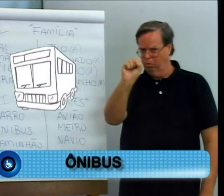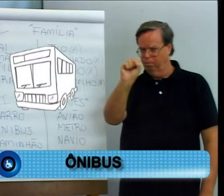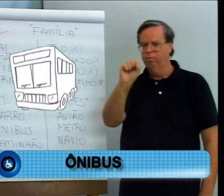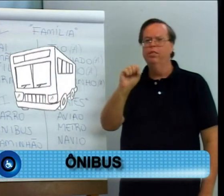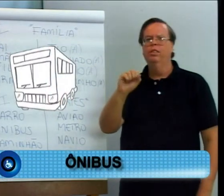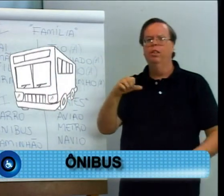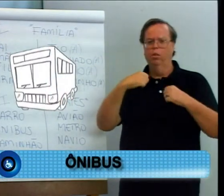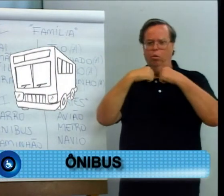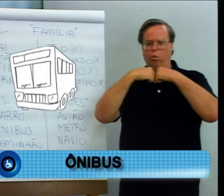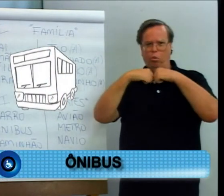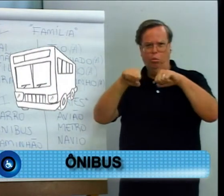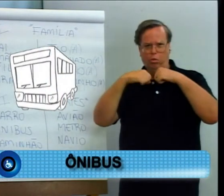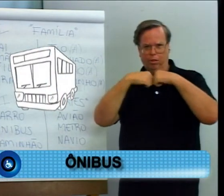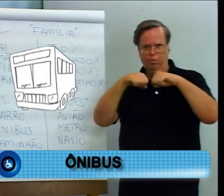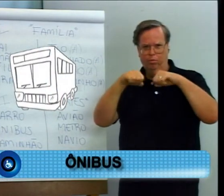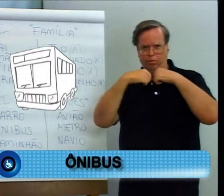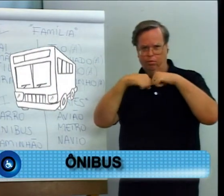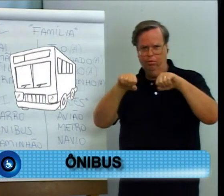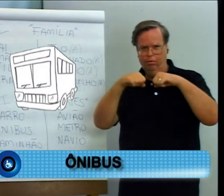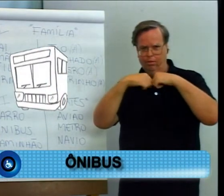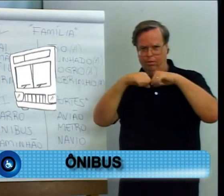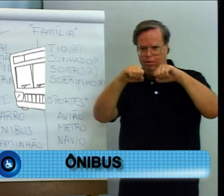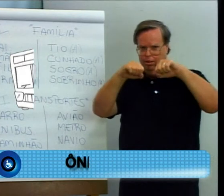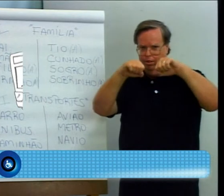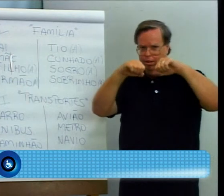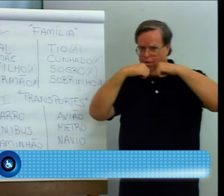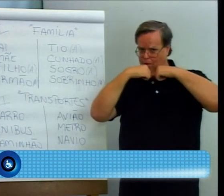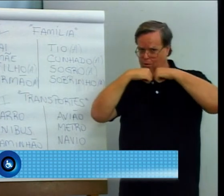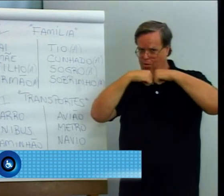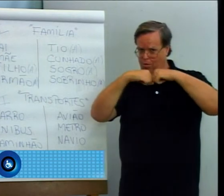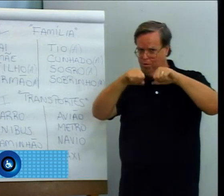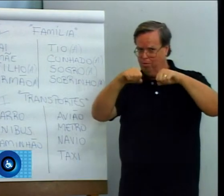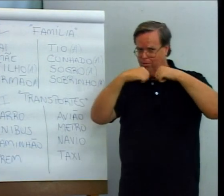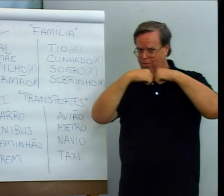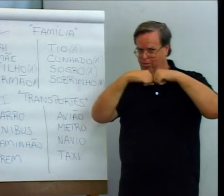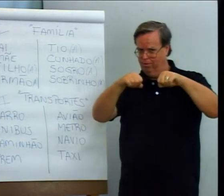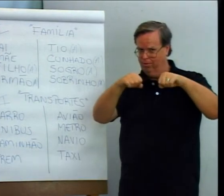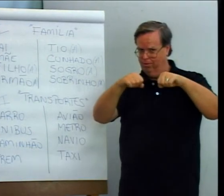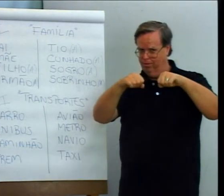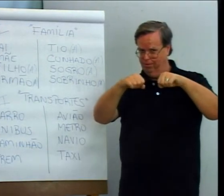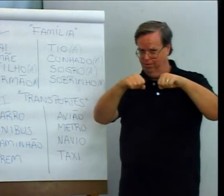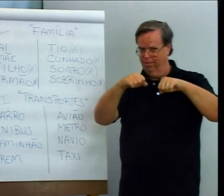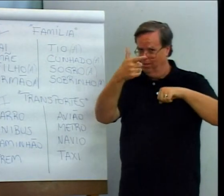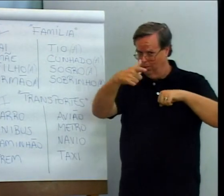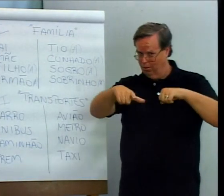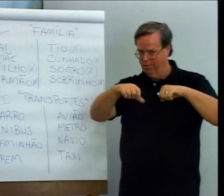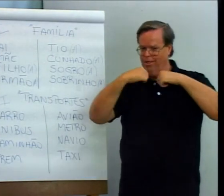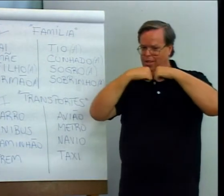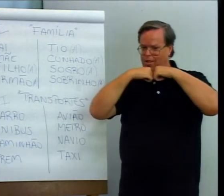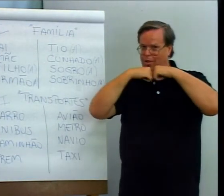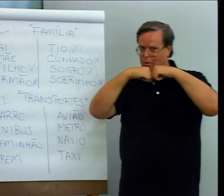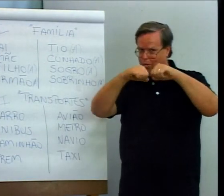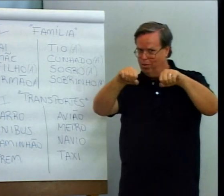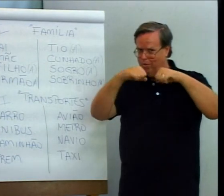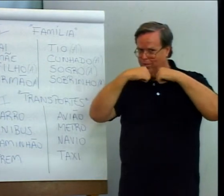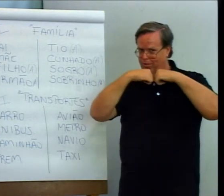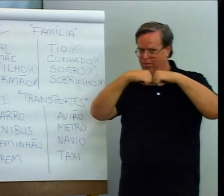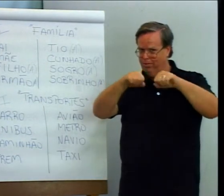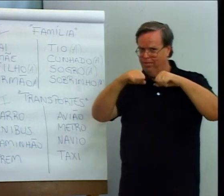Ônibus. Ônibus. Esse é o sinal de ônibus. Ônibus. De novo,